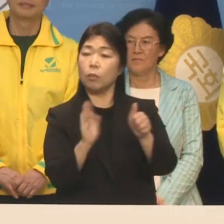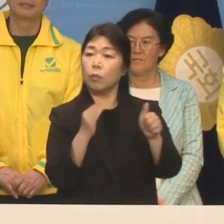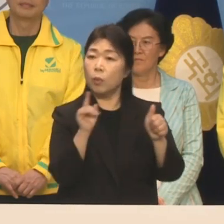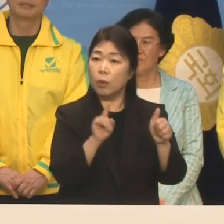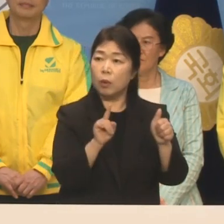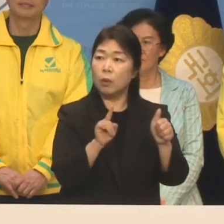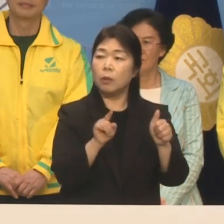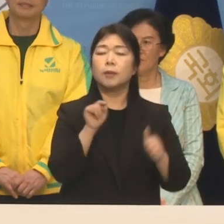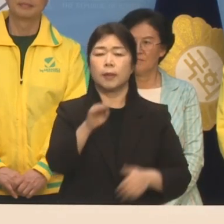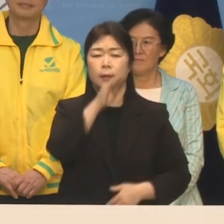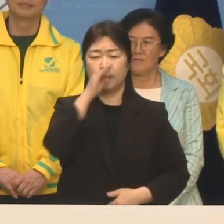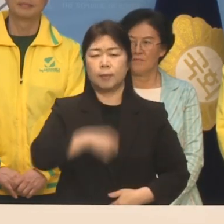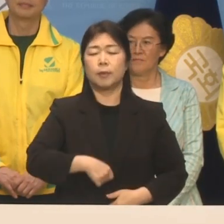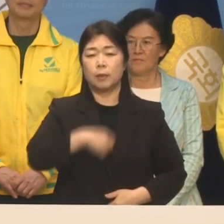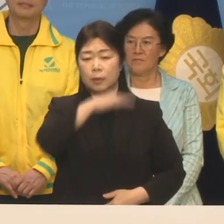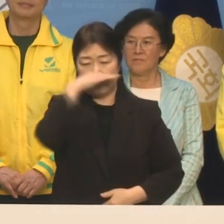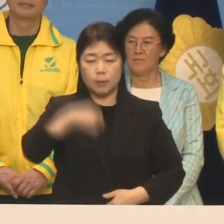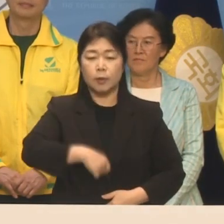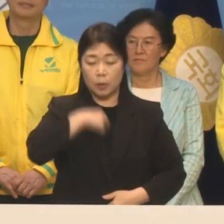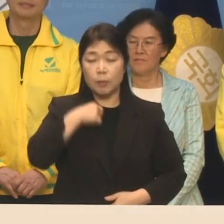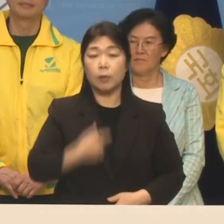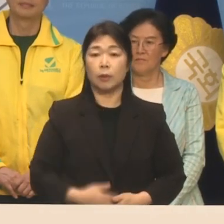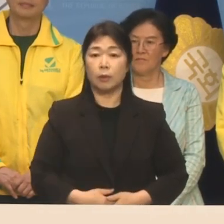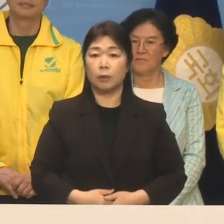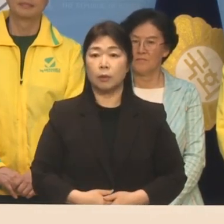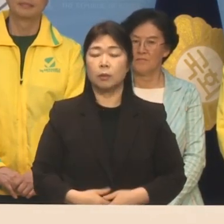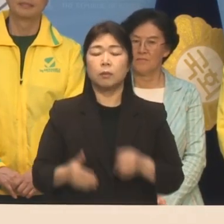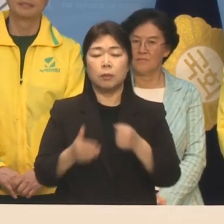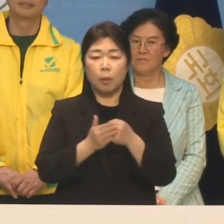그것이 정의입니다. 녹색 정의당은